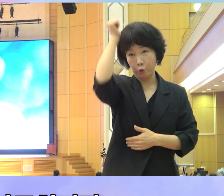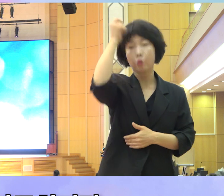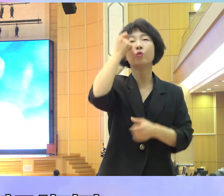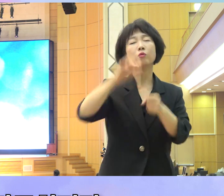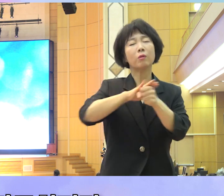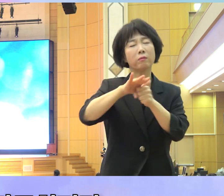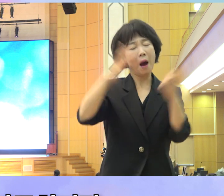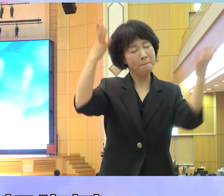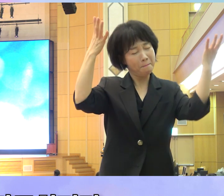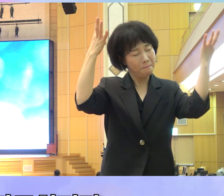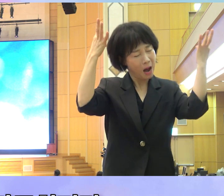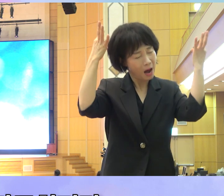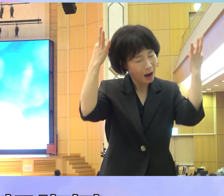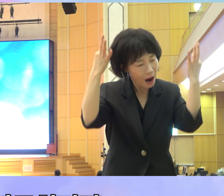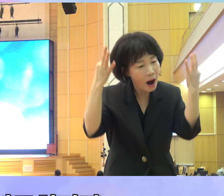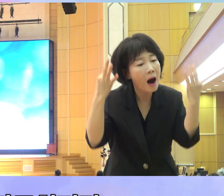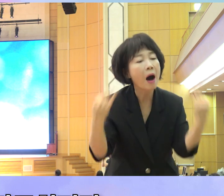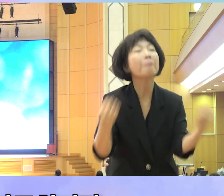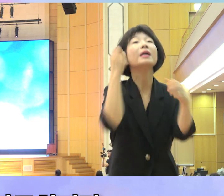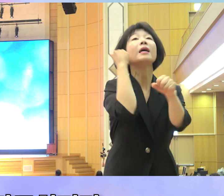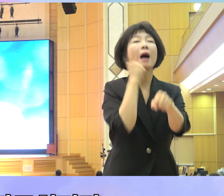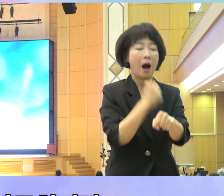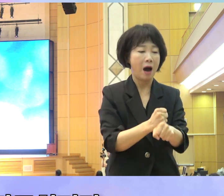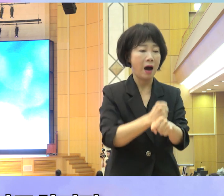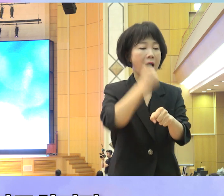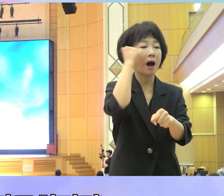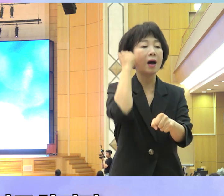내 주는